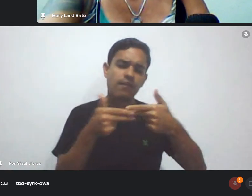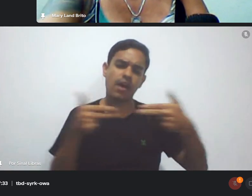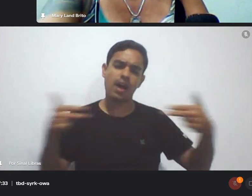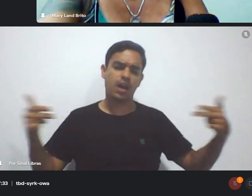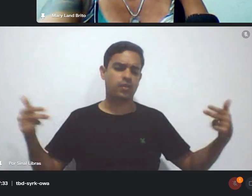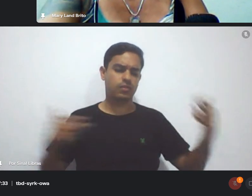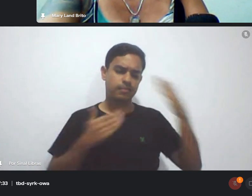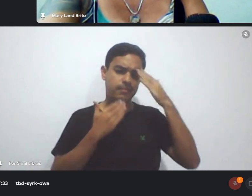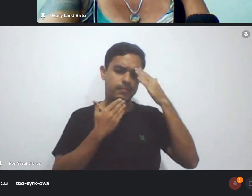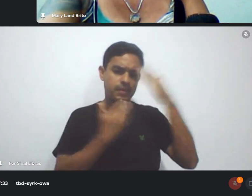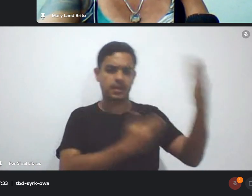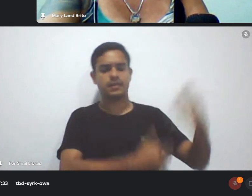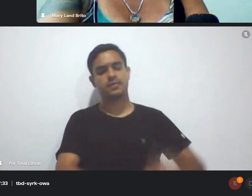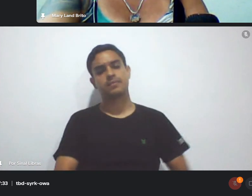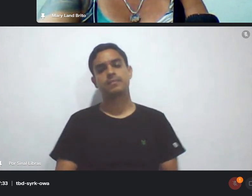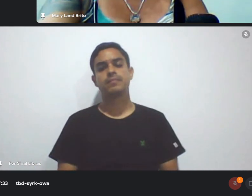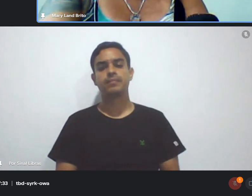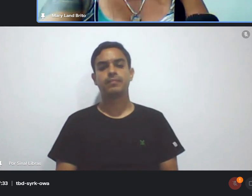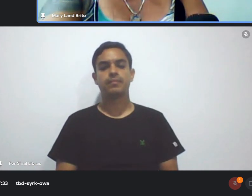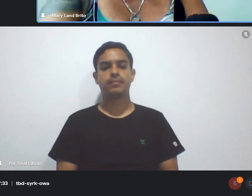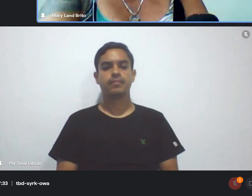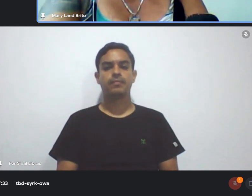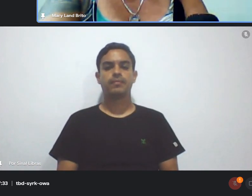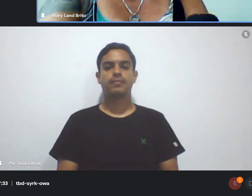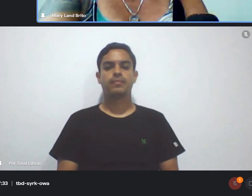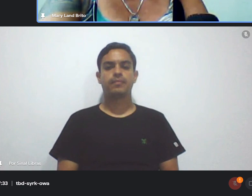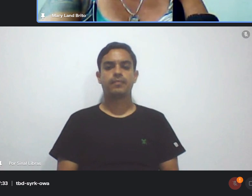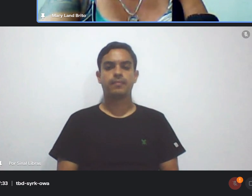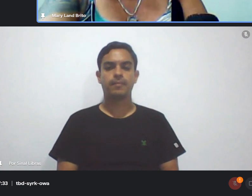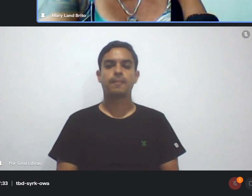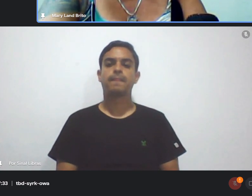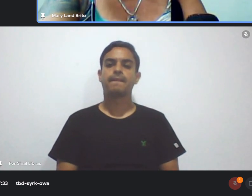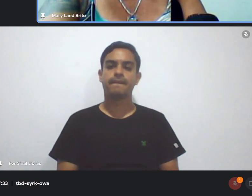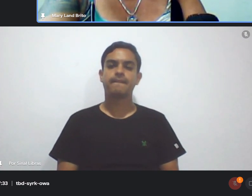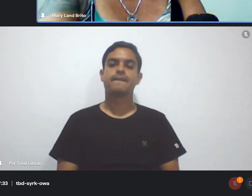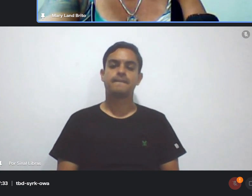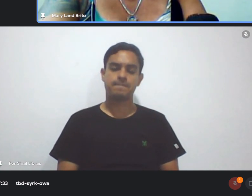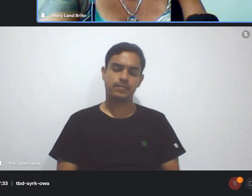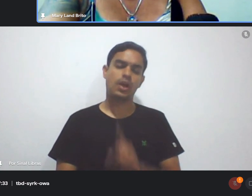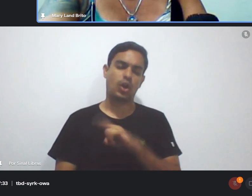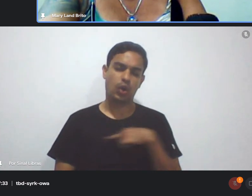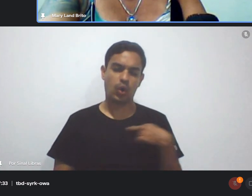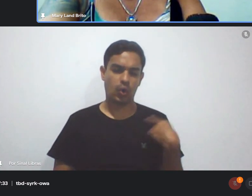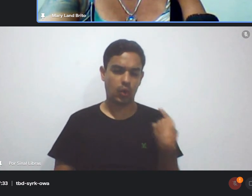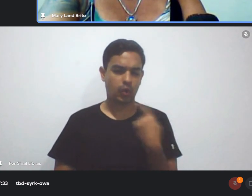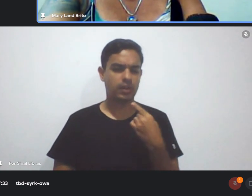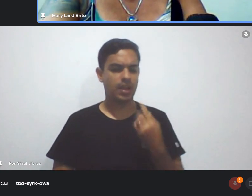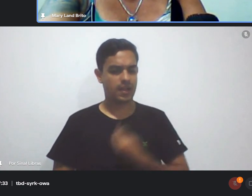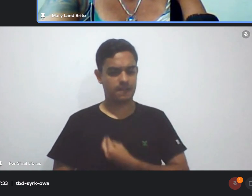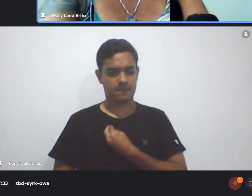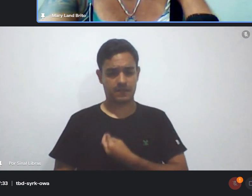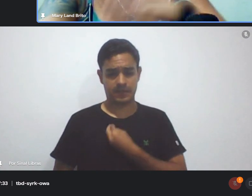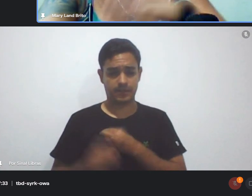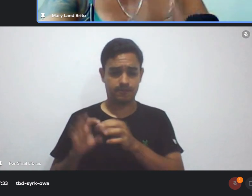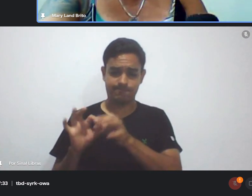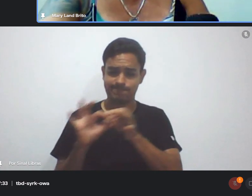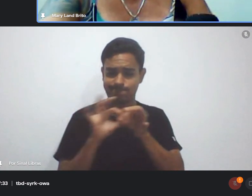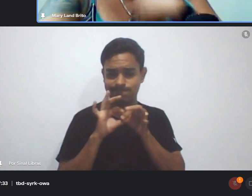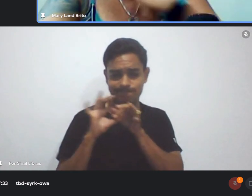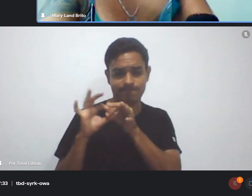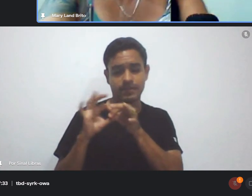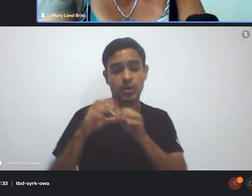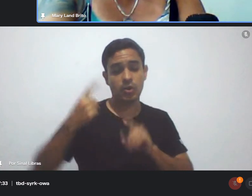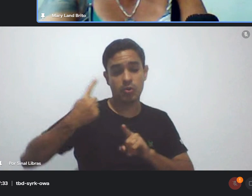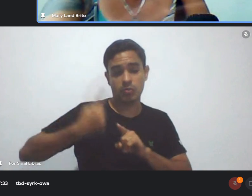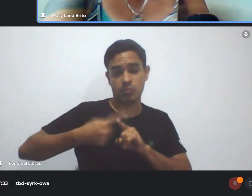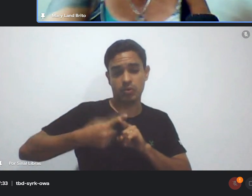aí. Tamo junto, minha filha. A vida colou a gente tudinho aqui, porque a partir do momento que a gente faz essa live, que a gente conversa,